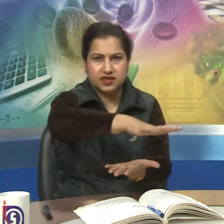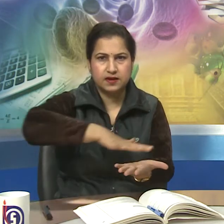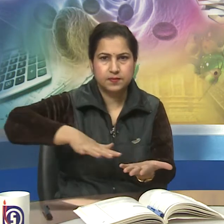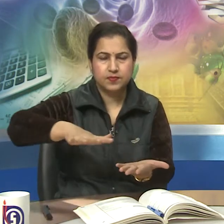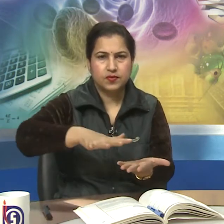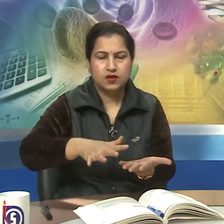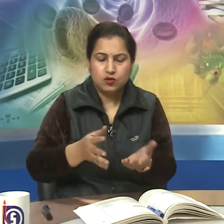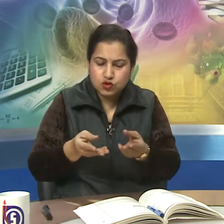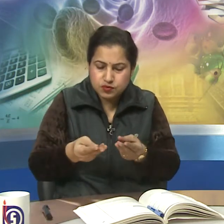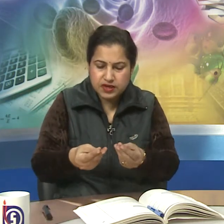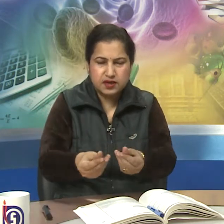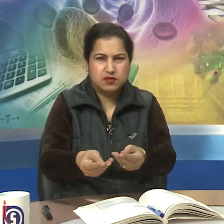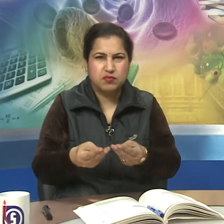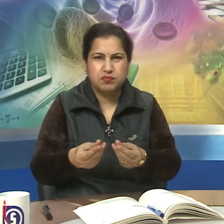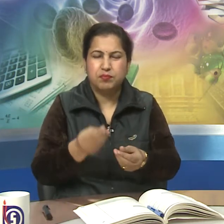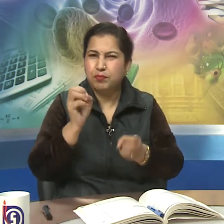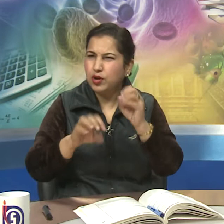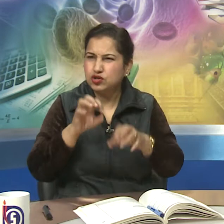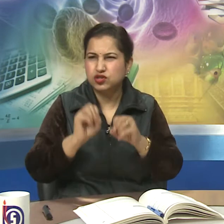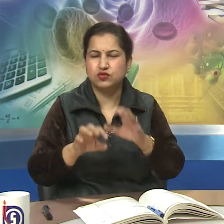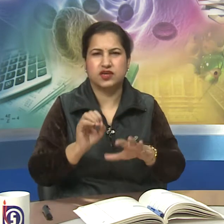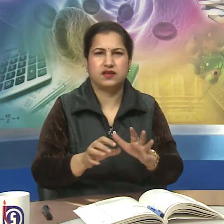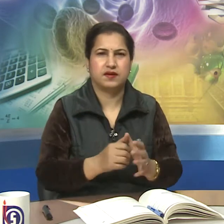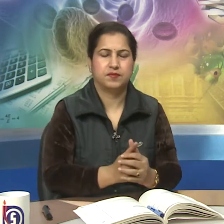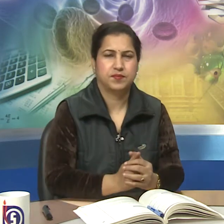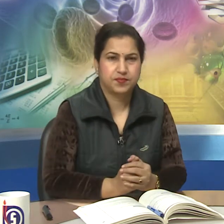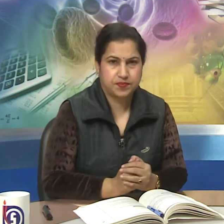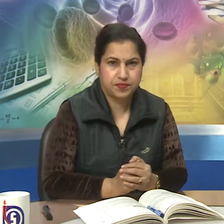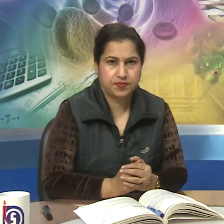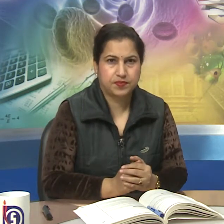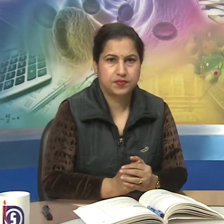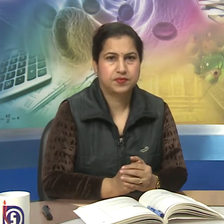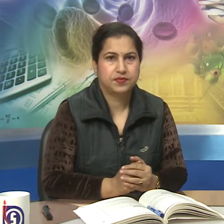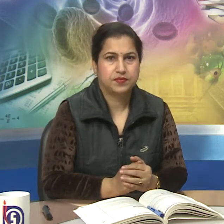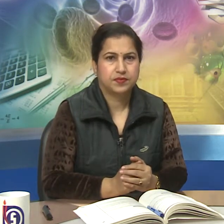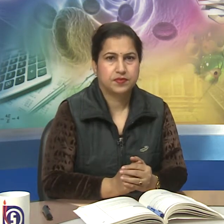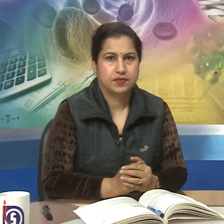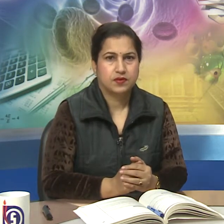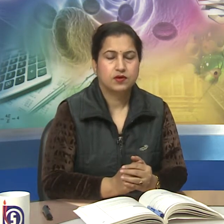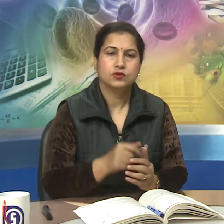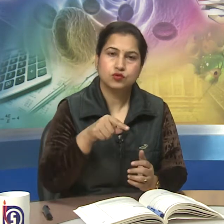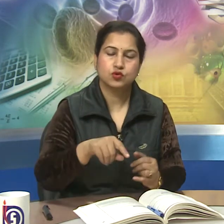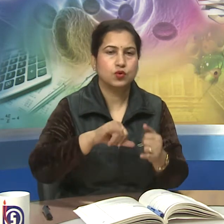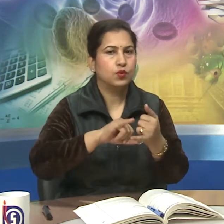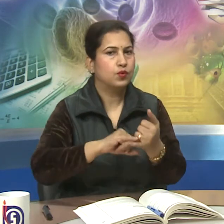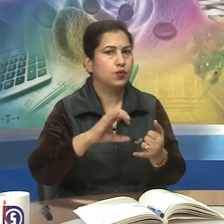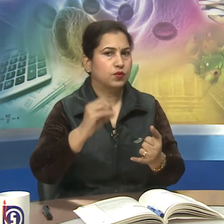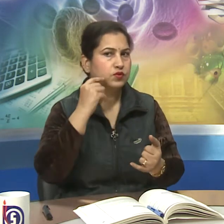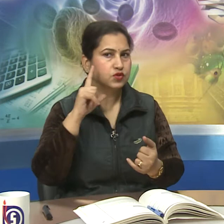कि उसमें पोलूशन हो जाता है है तो उसको सॉइल्स